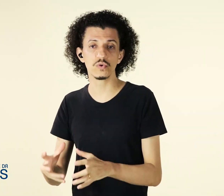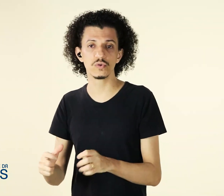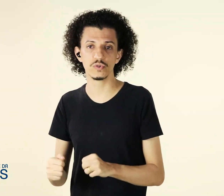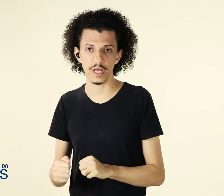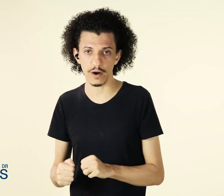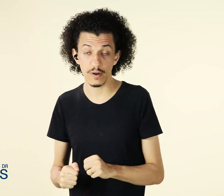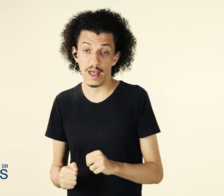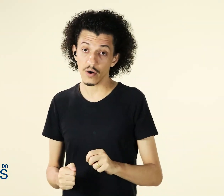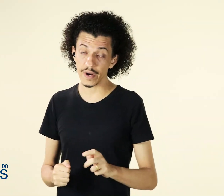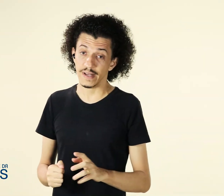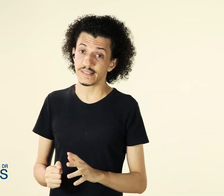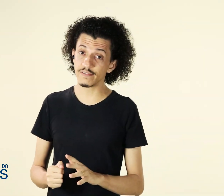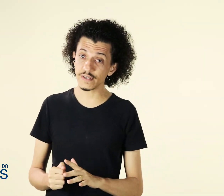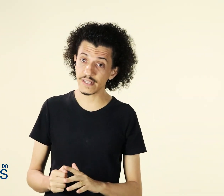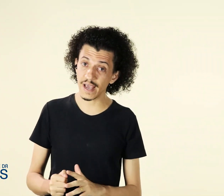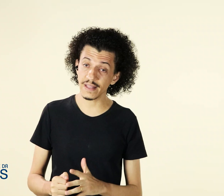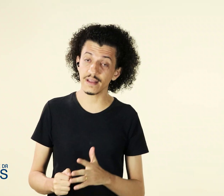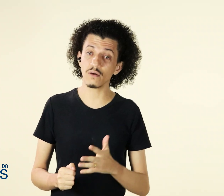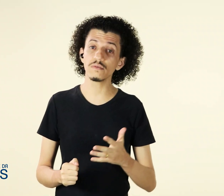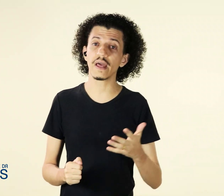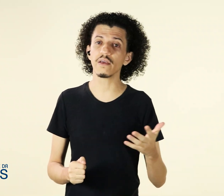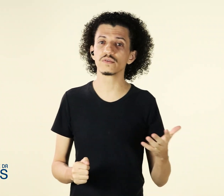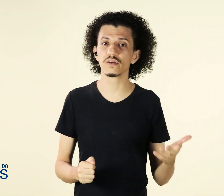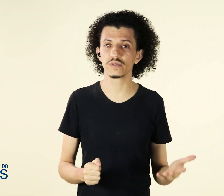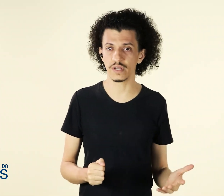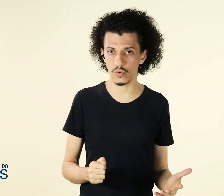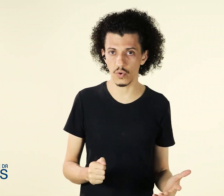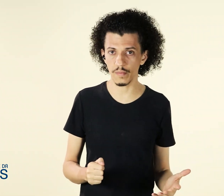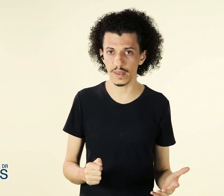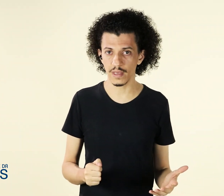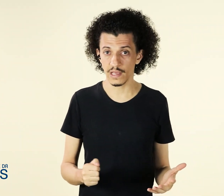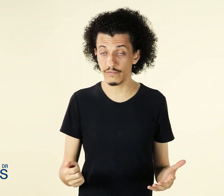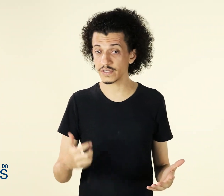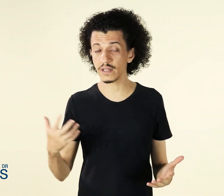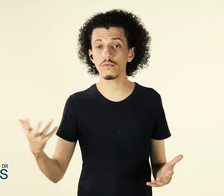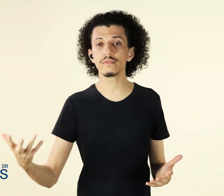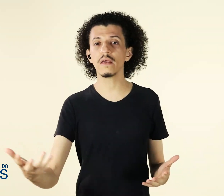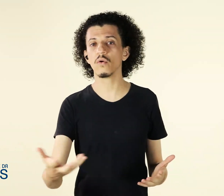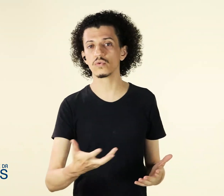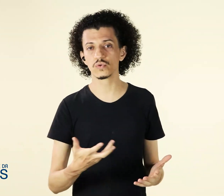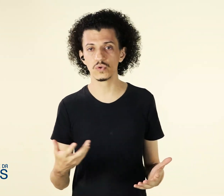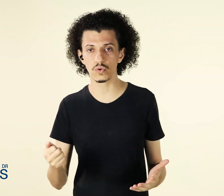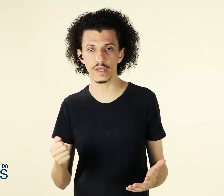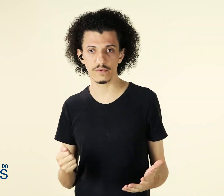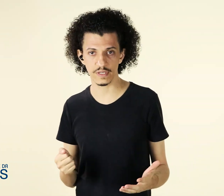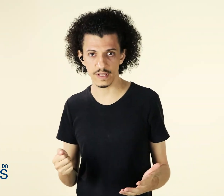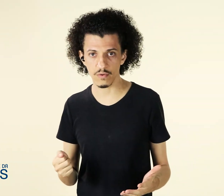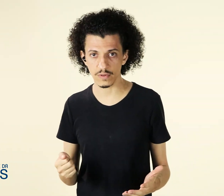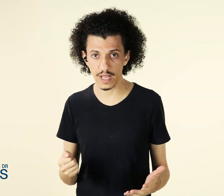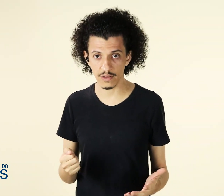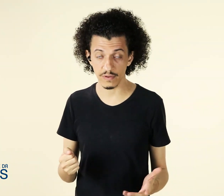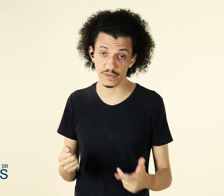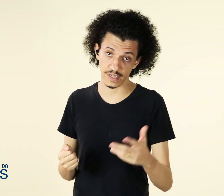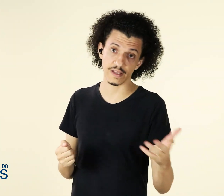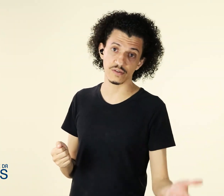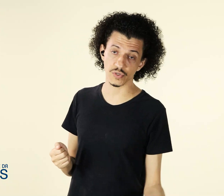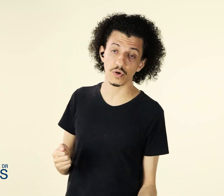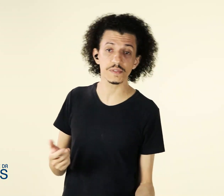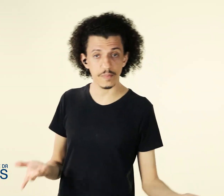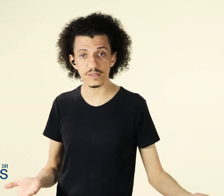surdos no geral. Agora, se você ainda não tem o seu sinal nome, e você não tem outros surdos com quem você tenha contato, e você quer dizer o seu nome, você pode dizer o